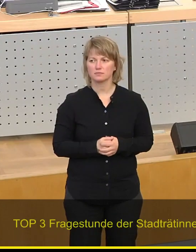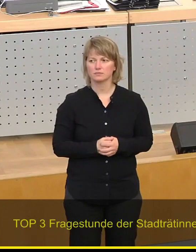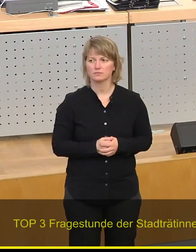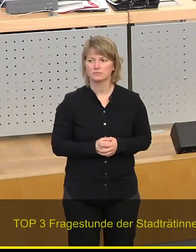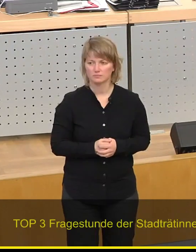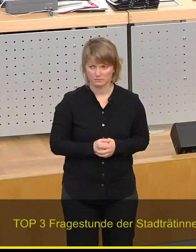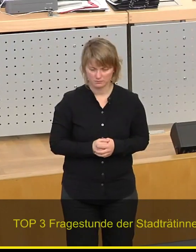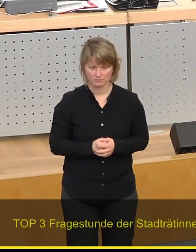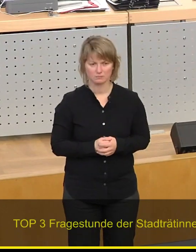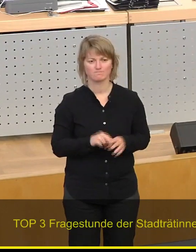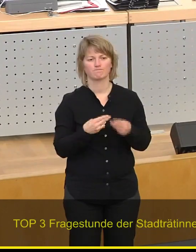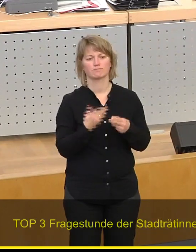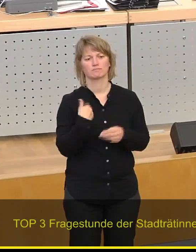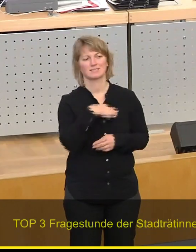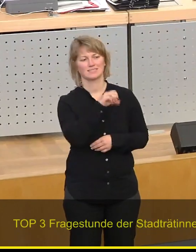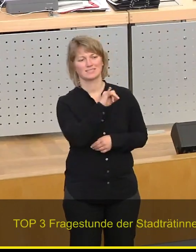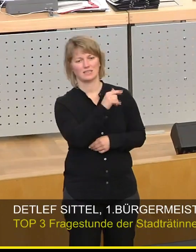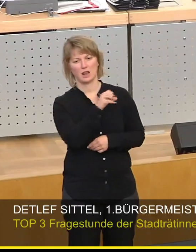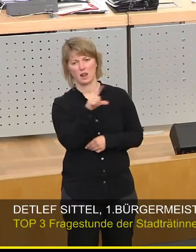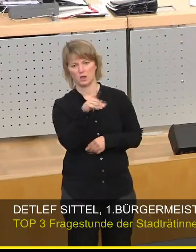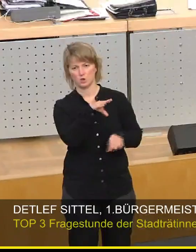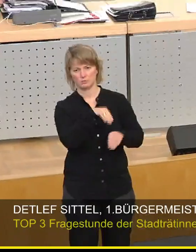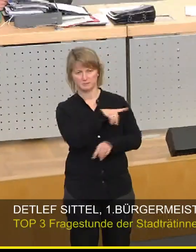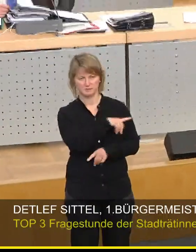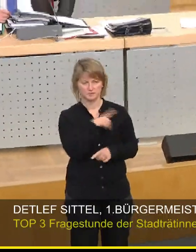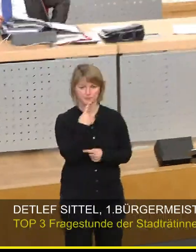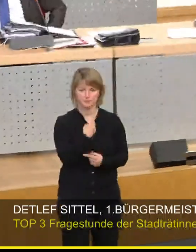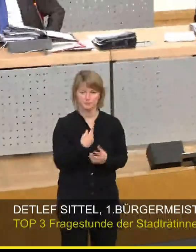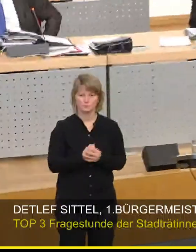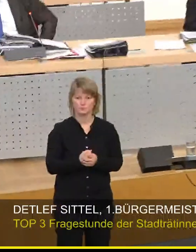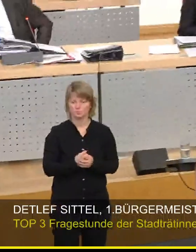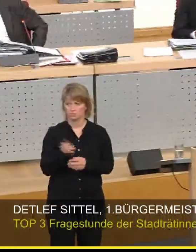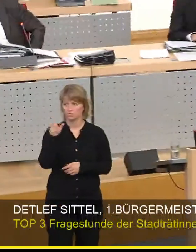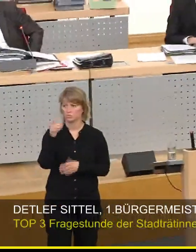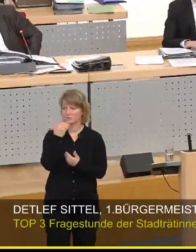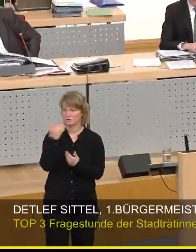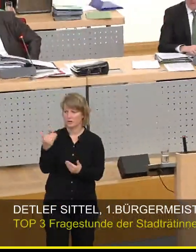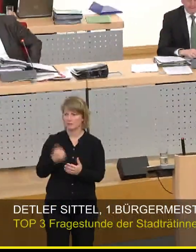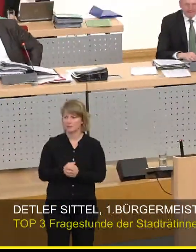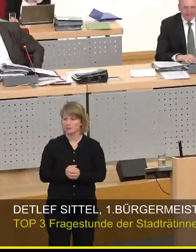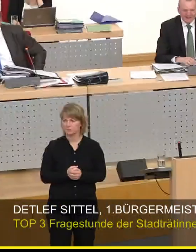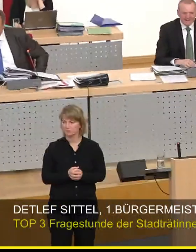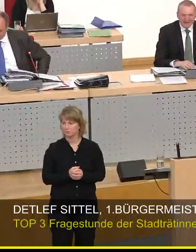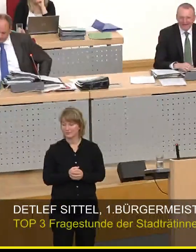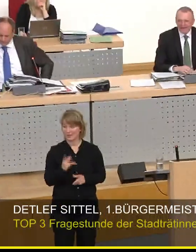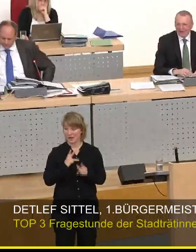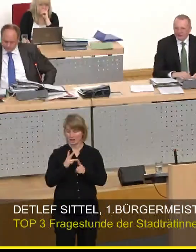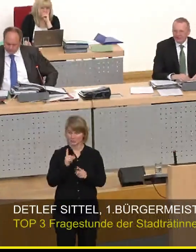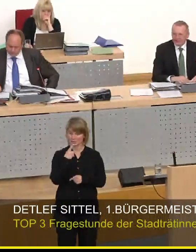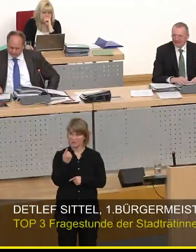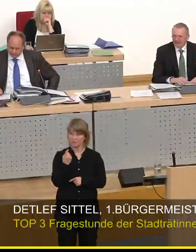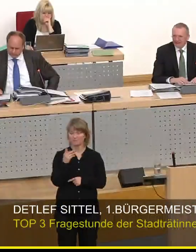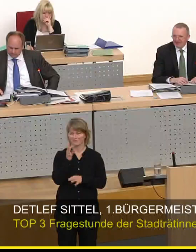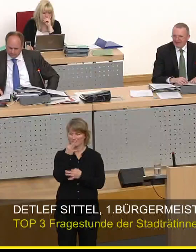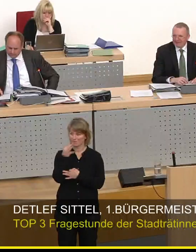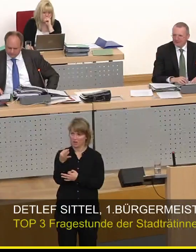Auch hier übernimmt die Beantwortung Kollege Sittel. Ja, vielen Dank, Herr Orban. Ich muss leider sagen, dass ich die Frage nicht